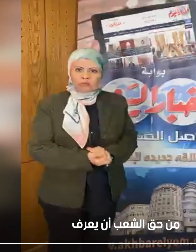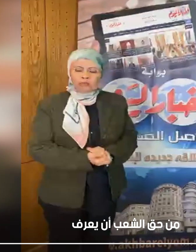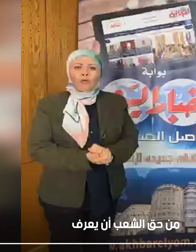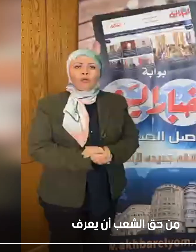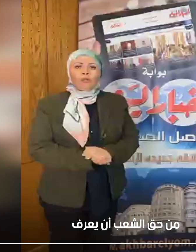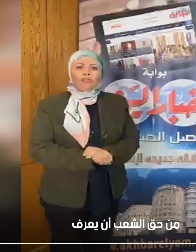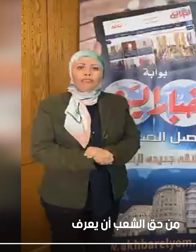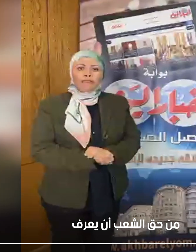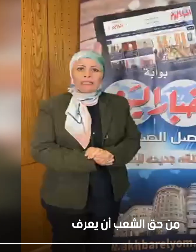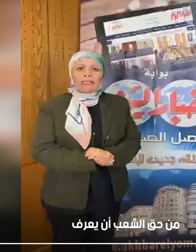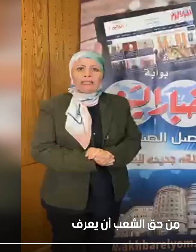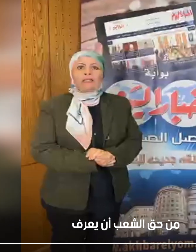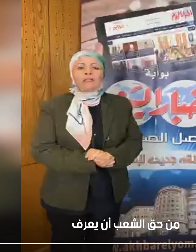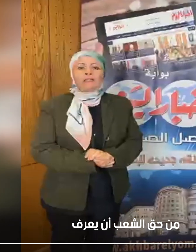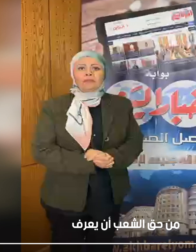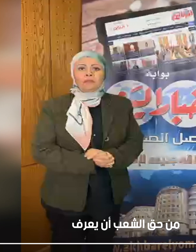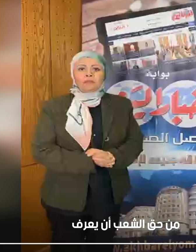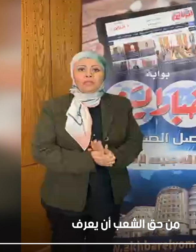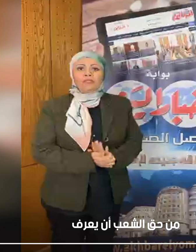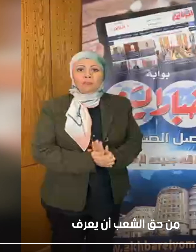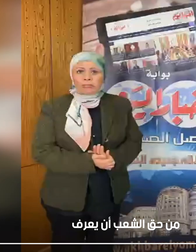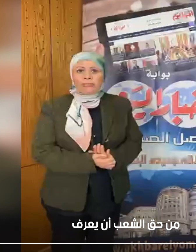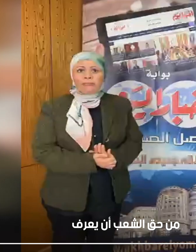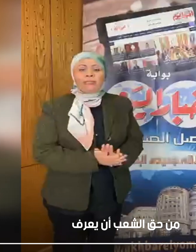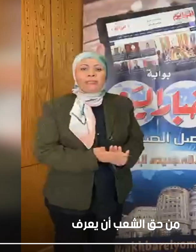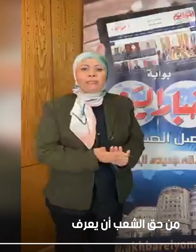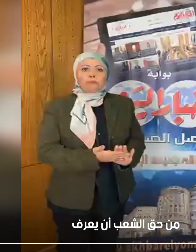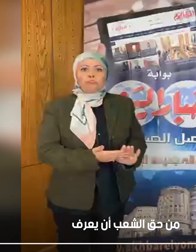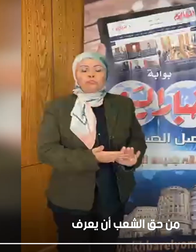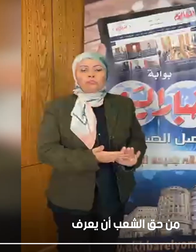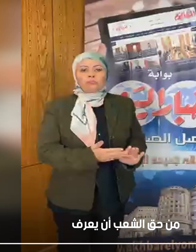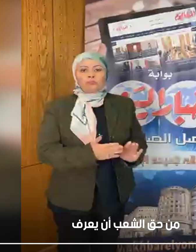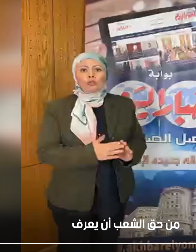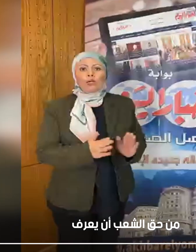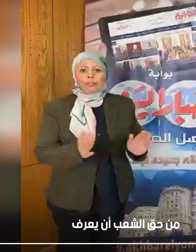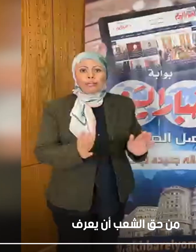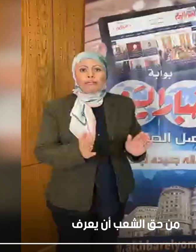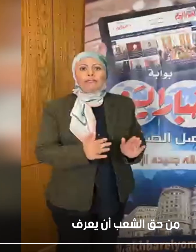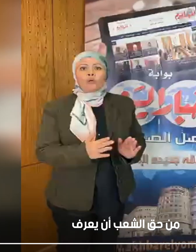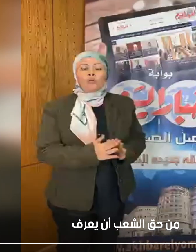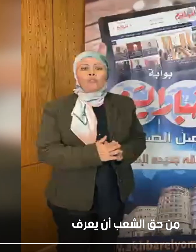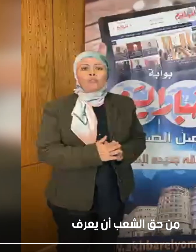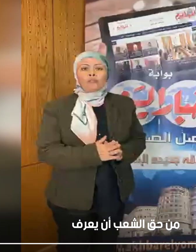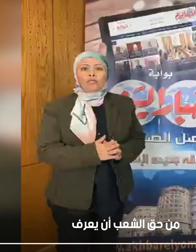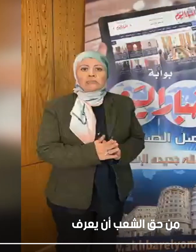التموين وشدد على أن إضافة المواليد هي مش مطلقه يعني لكل